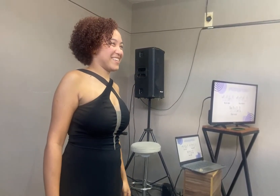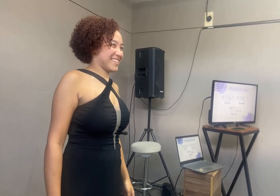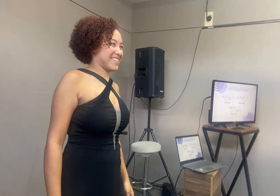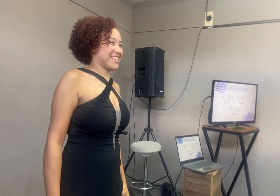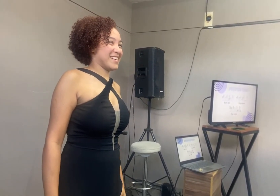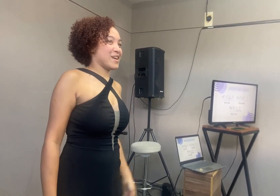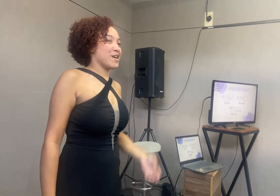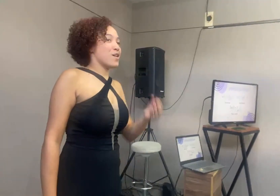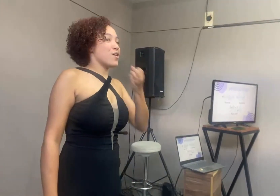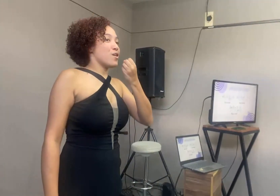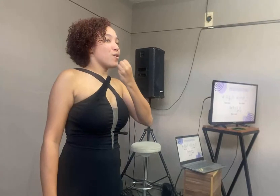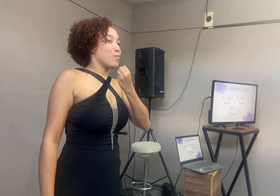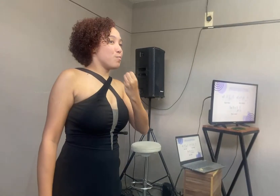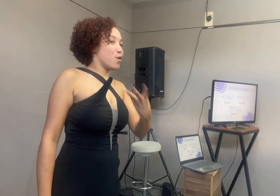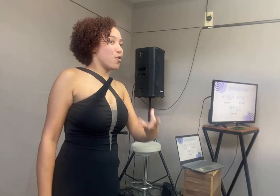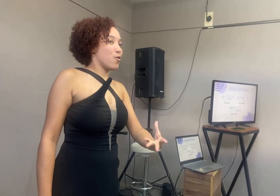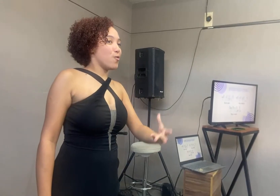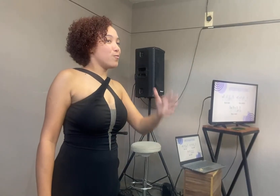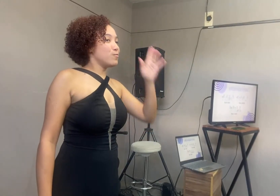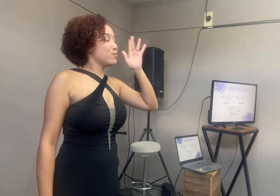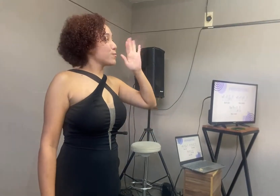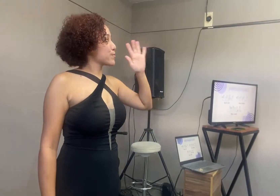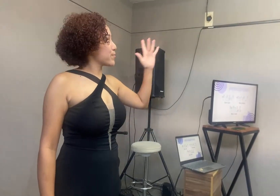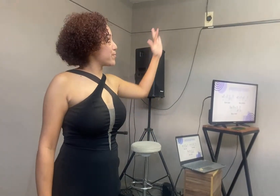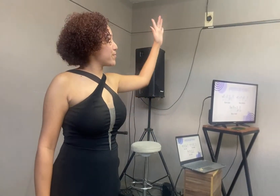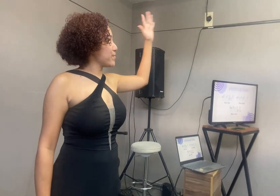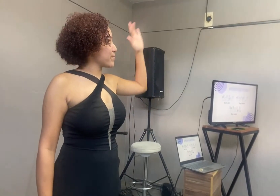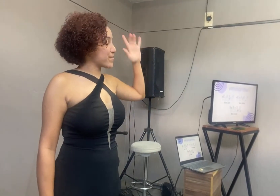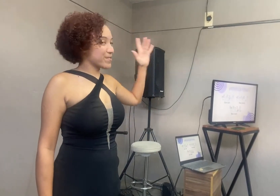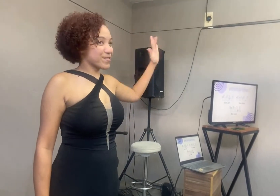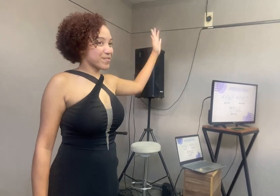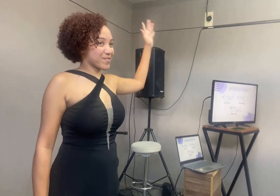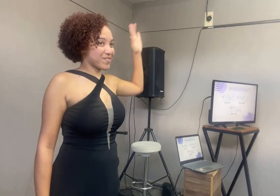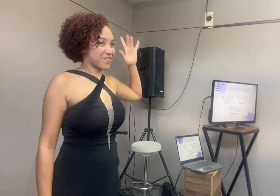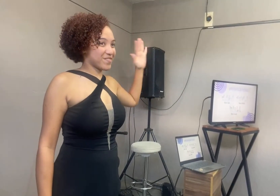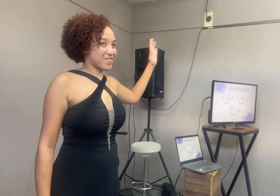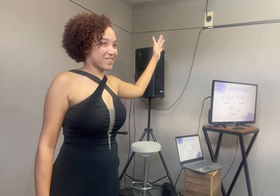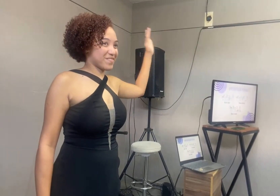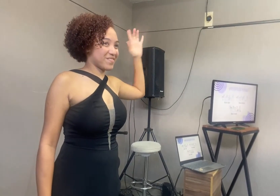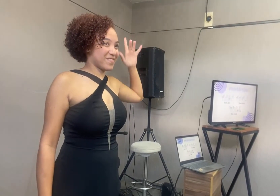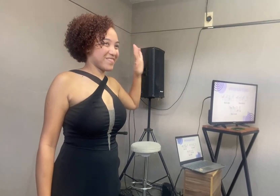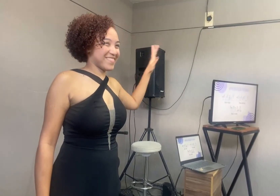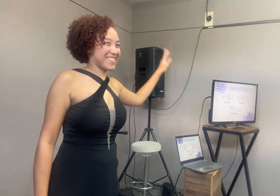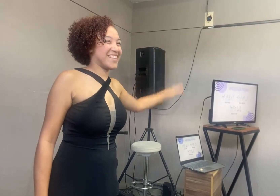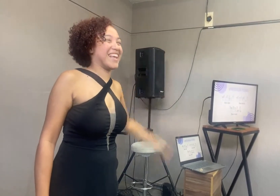Repete, por favor. Bons sonhos. Sonhos de